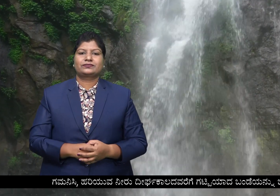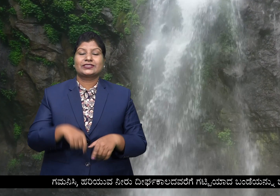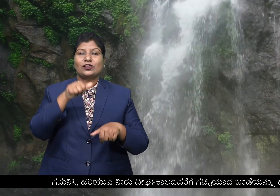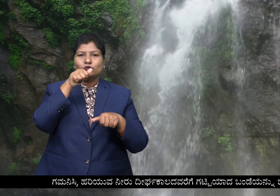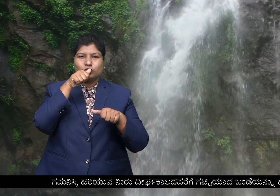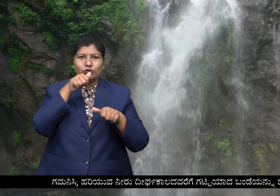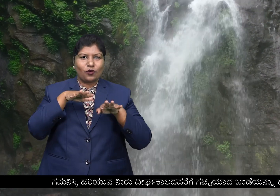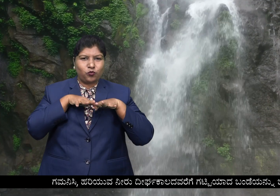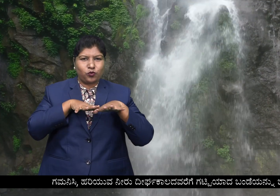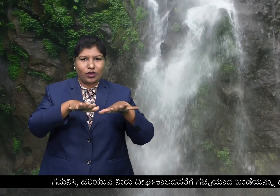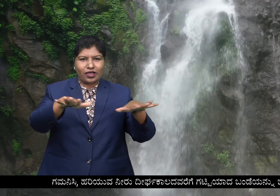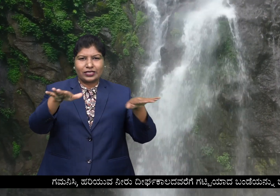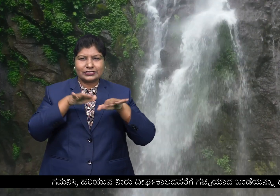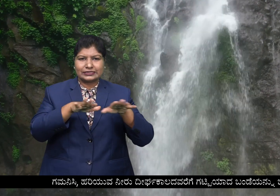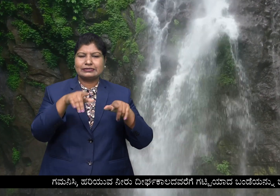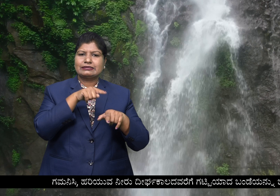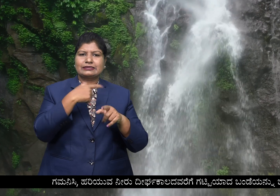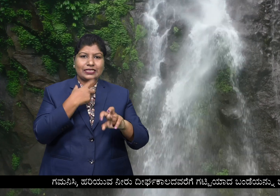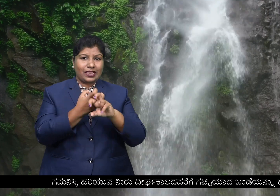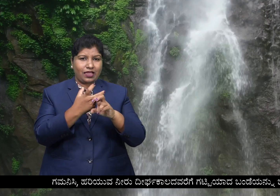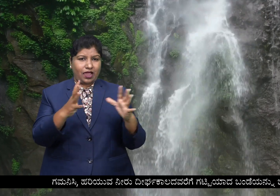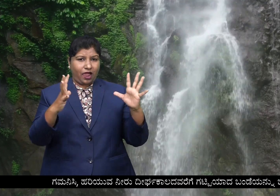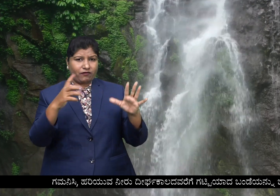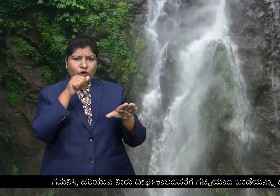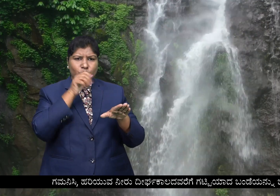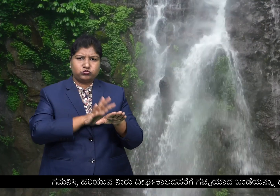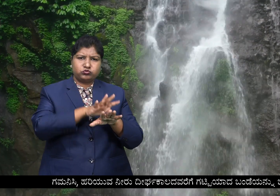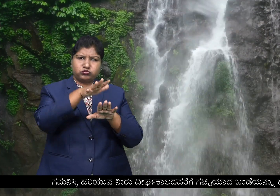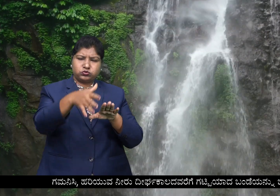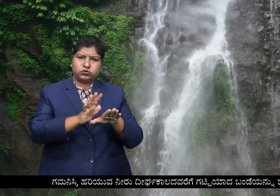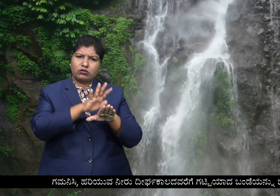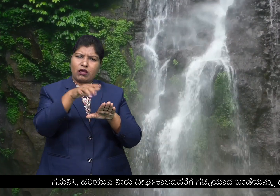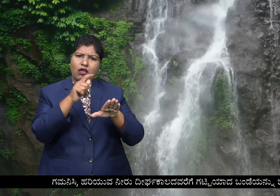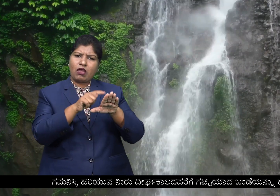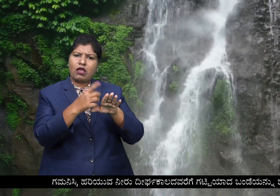ಹರಿಯುವ ನೀರು ದೀರ್ಘಕಾಲದವರೆಗೆ ಗಟ್ಟಿಯಾದ ಬಂಡೆಗಳನ್ನು ಹೊಡೆಯುತ್ತದೆ.